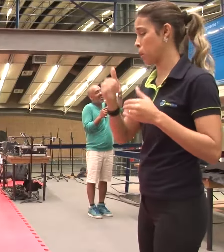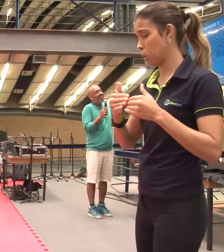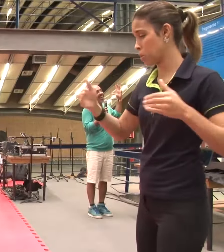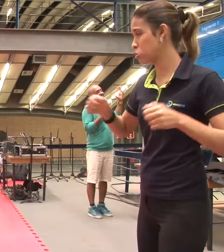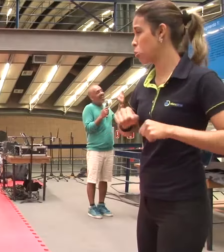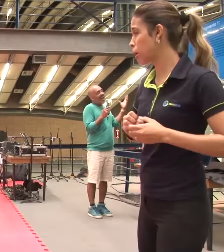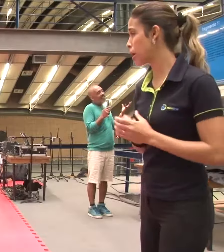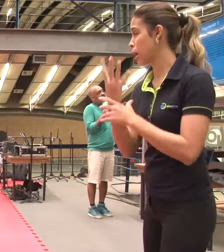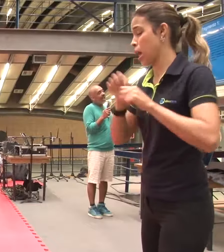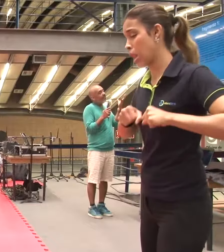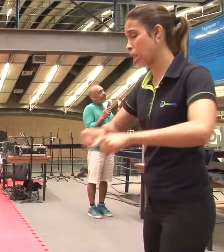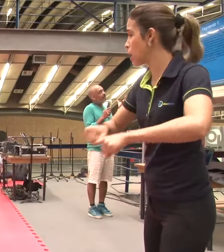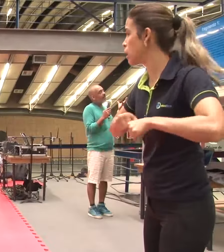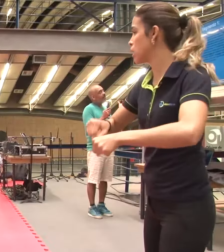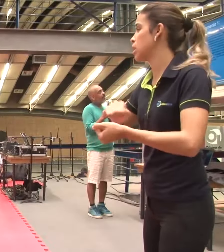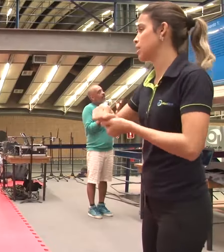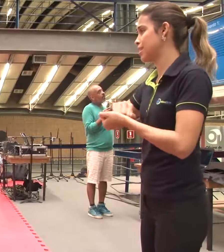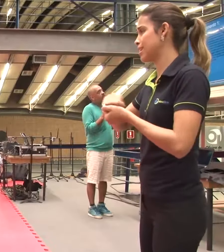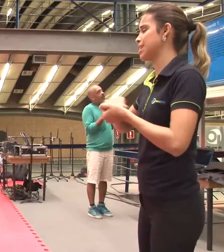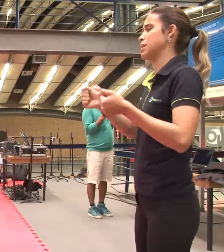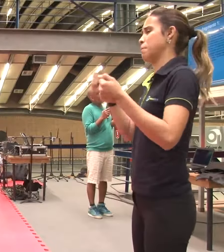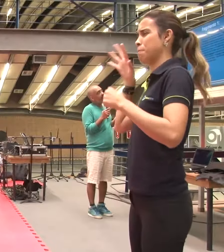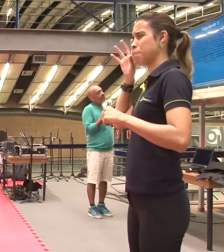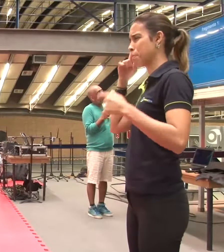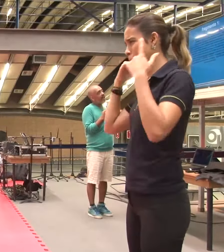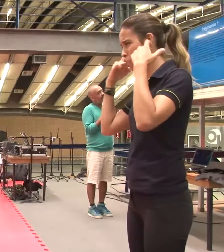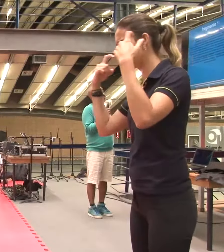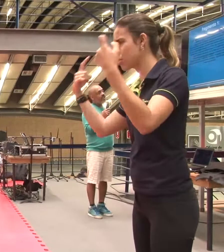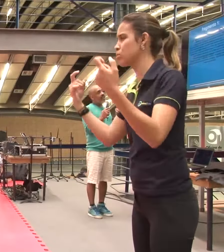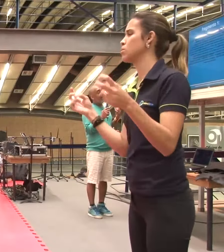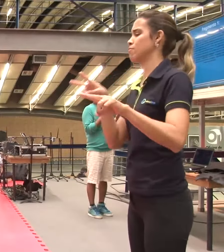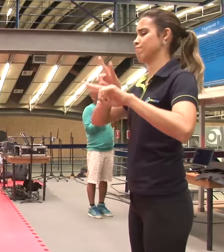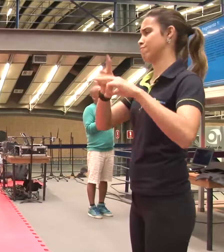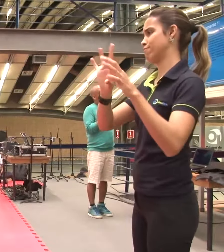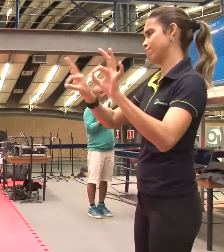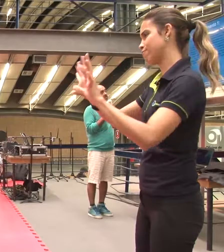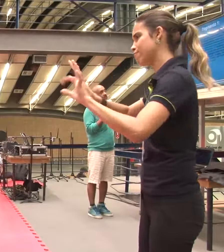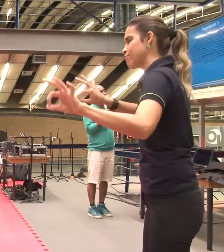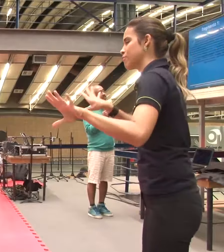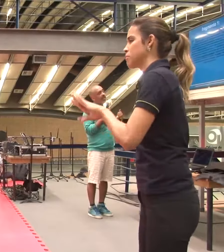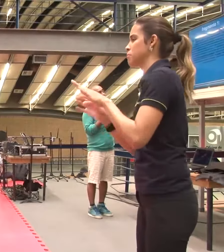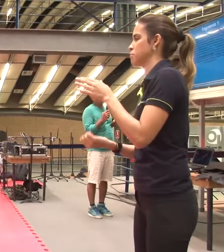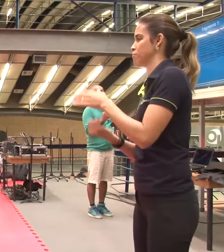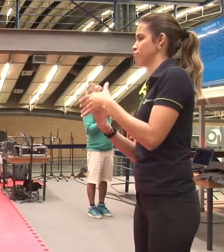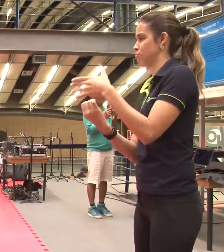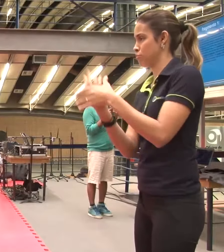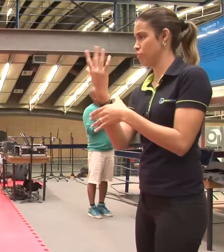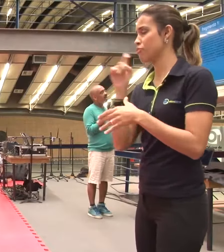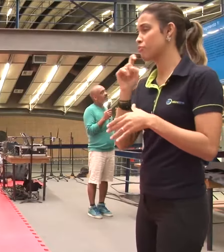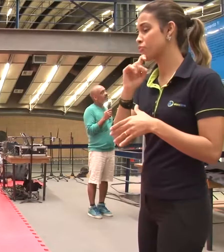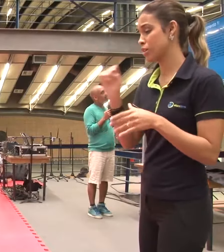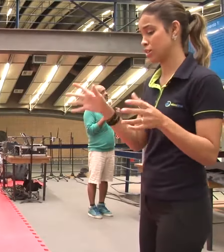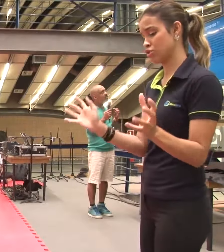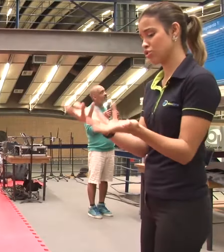lavanderia, agitada e barulhenta, com as suas cercas de varas e as suas hortaliças verdejantes e os